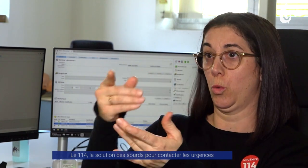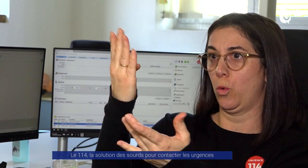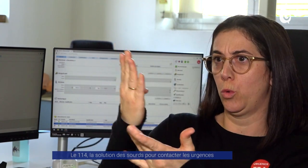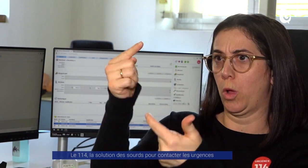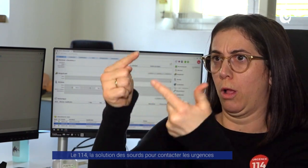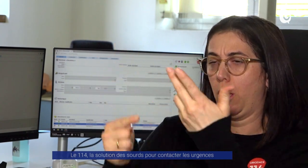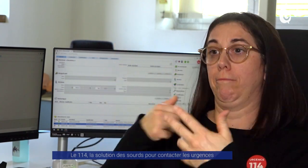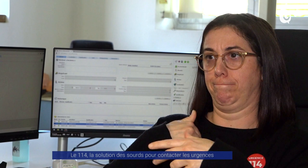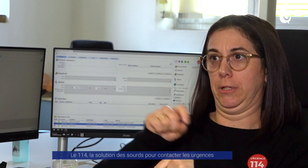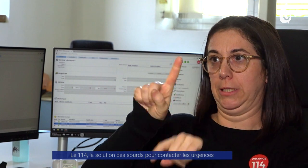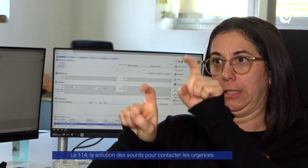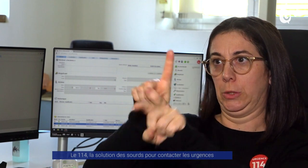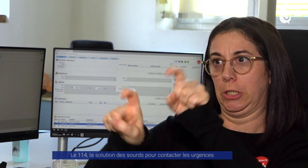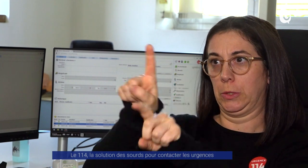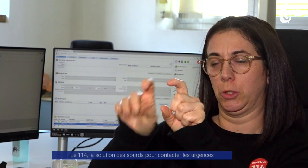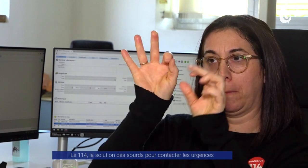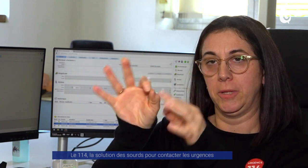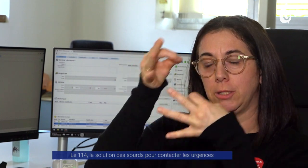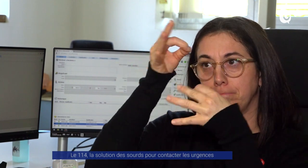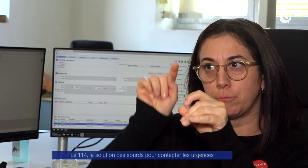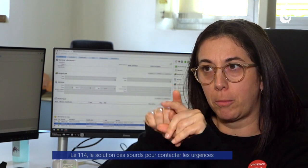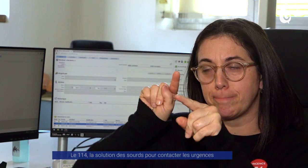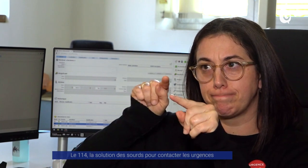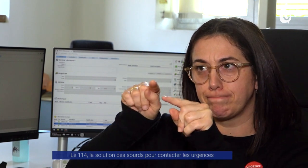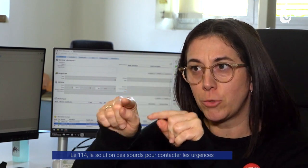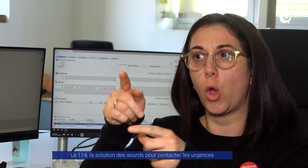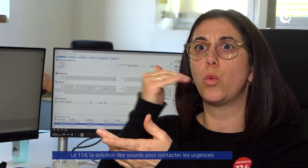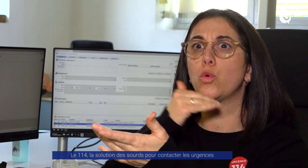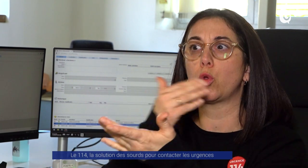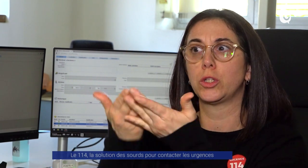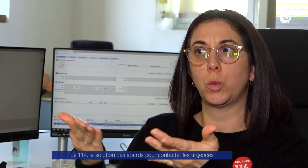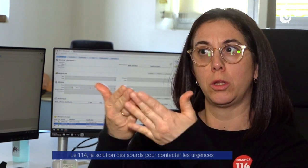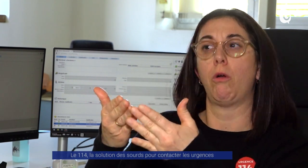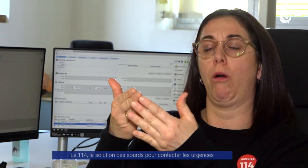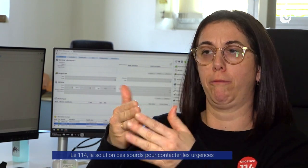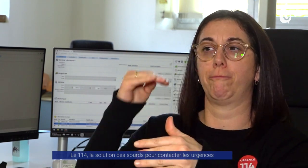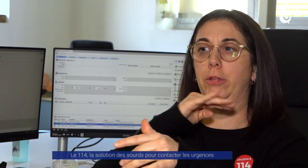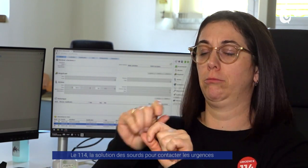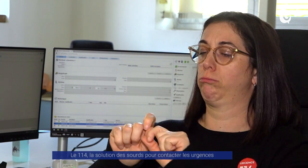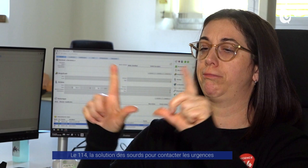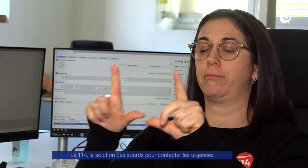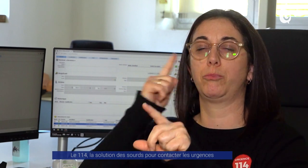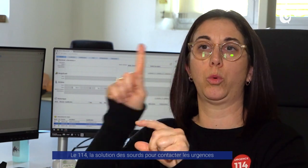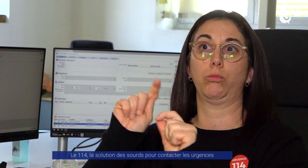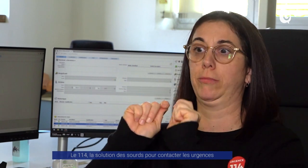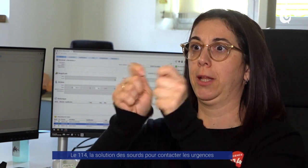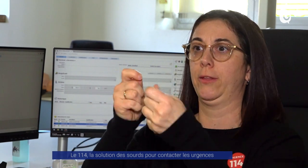je vais pouvoir lui poser des questions pour obtenir toutes les informations précises, pour pouvoir qualifier l'urgence et qu